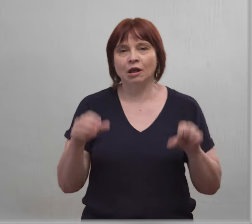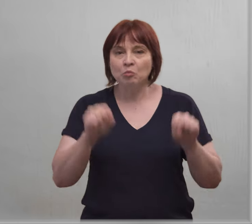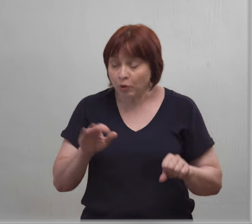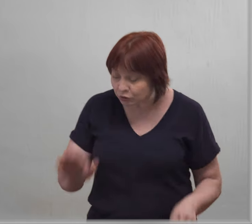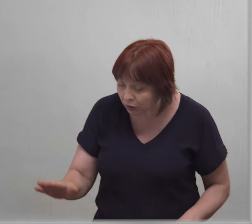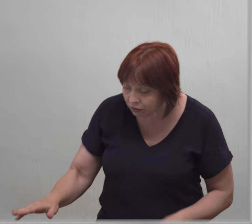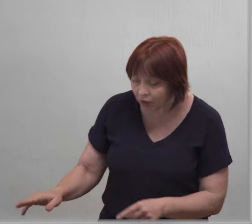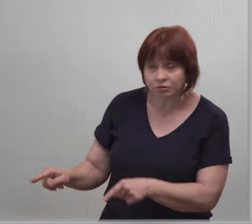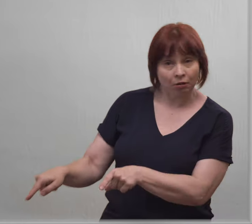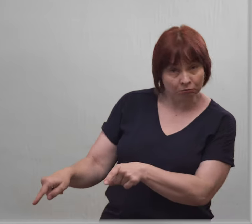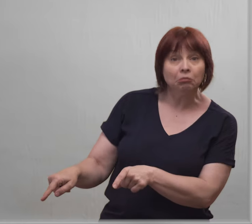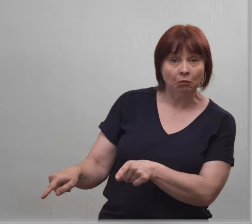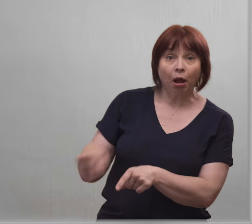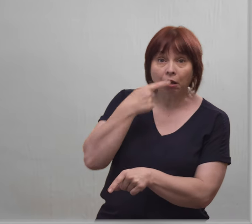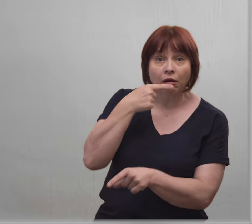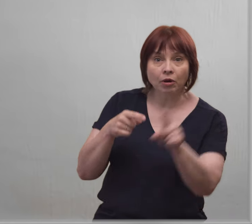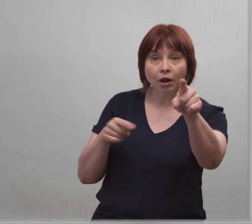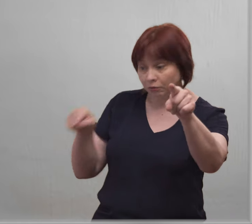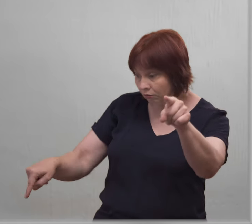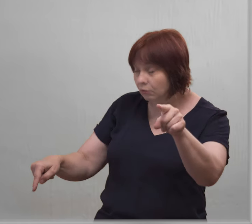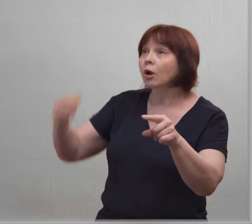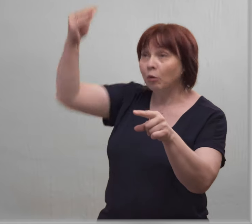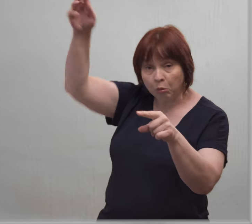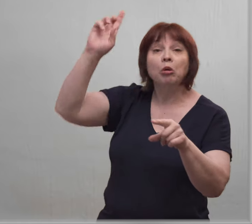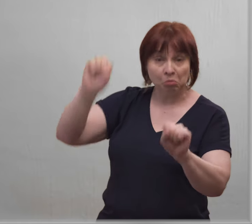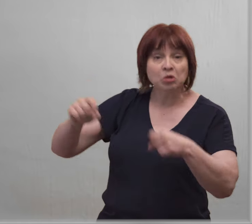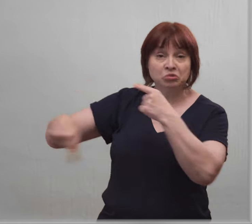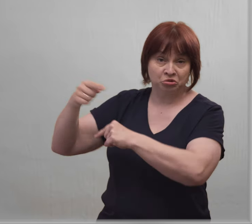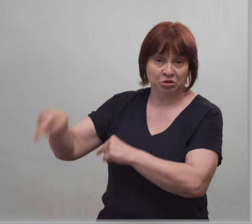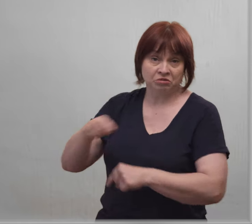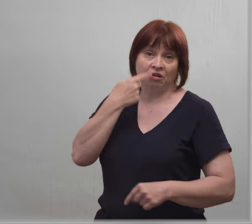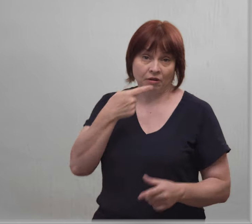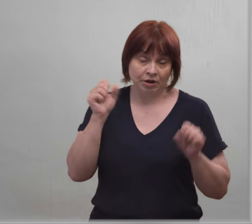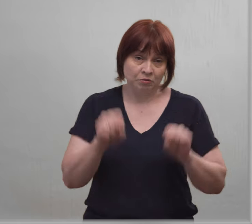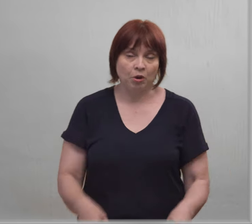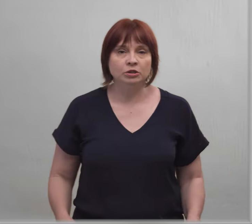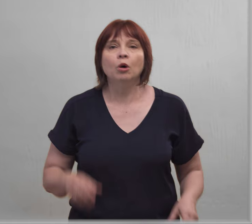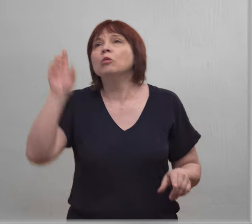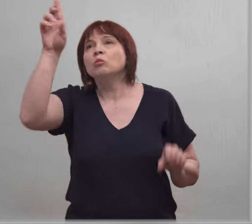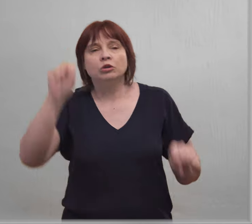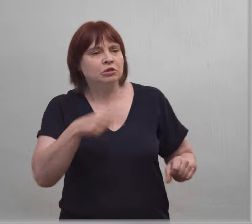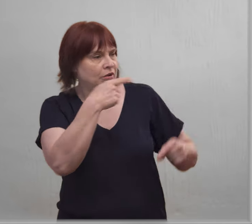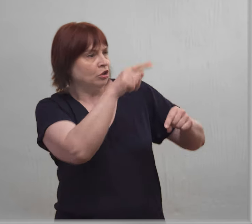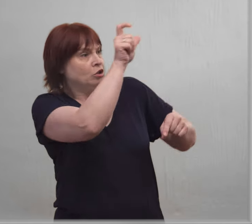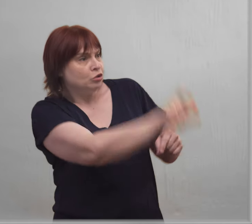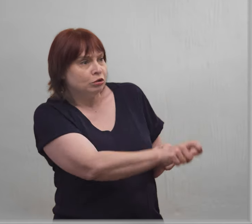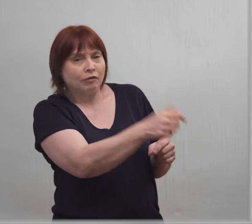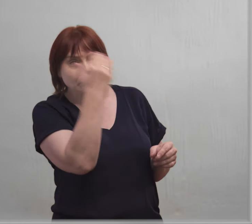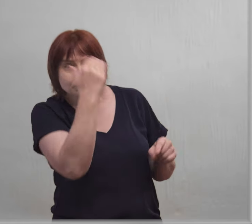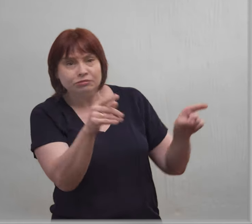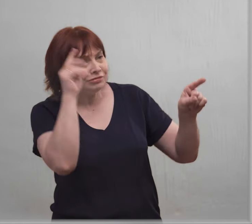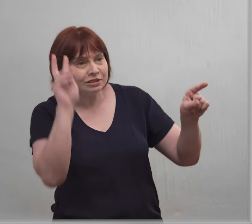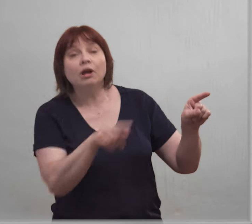говорить через обстоятельства, он может говорить как угодно. Ты не можешь Бога спланировать и сказать, Господь, говори мне таким-то образом.